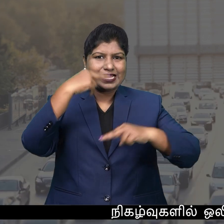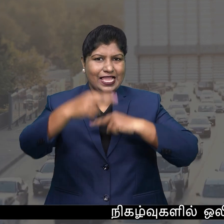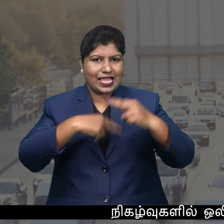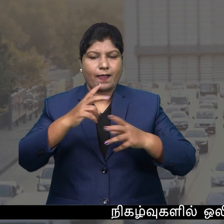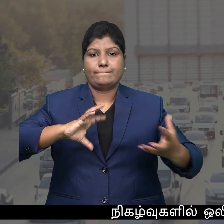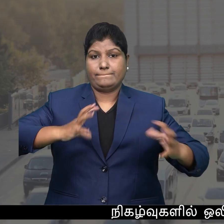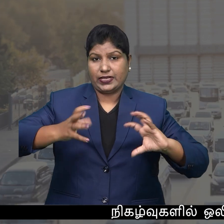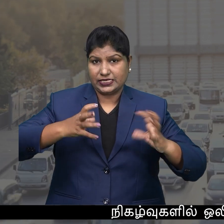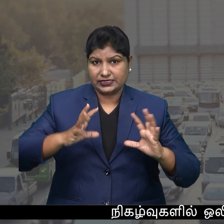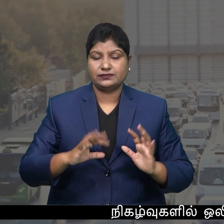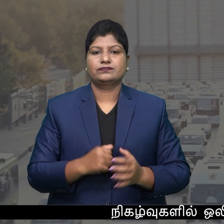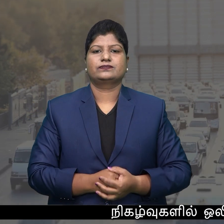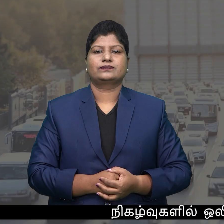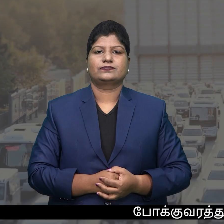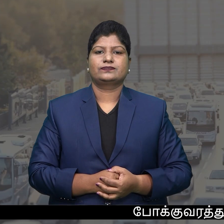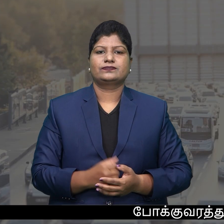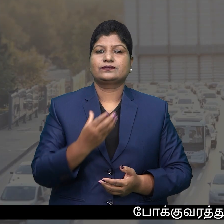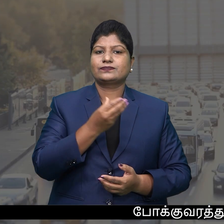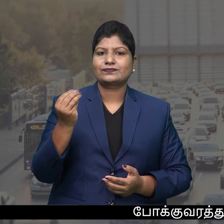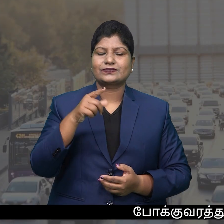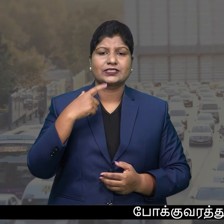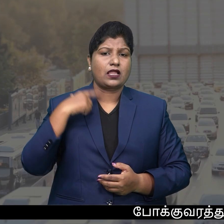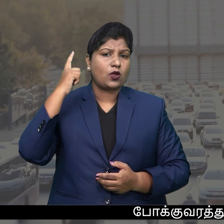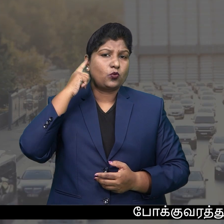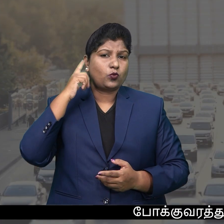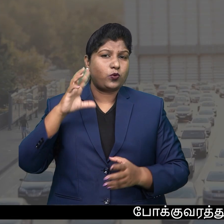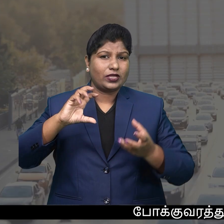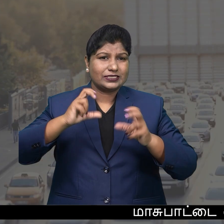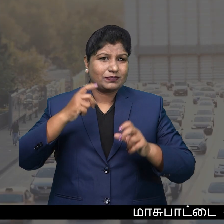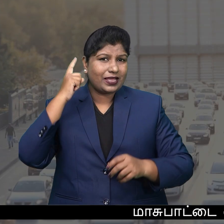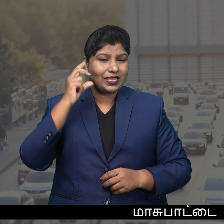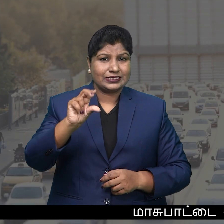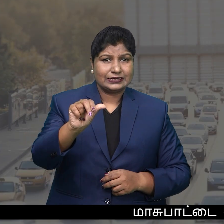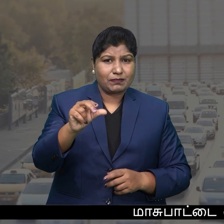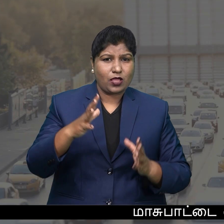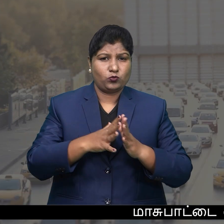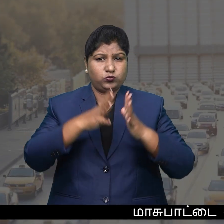நிகழ்வுகளில் ஒலிபெருக்கிகள் போன்ற போக்குவரத்து வாகனங்கள் ஒலி மாசுபாட்டை ஏற்படுத்துகின்றன.